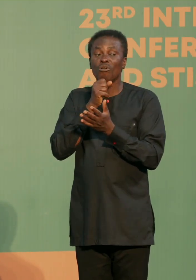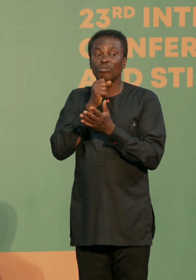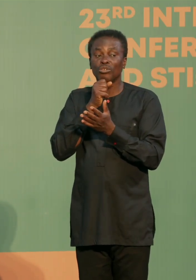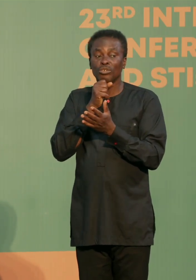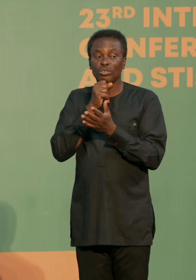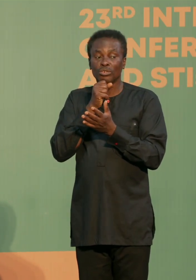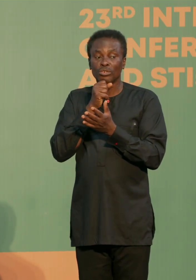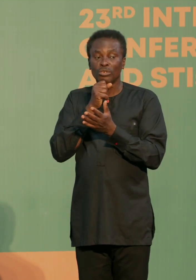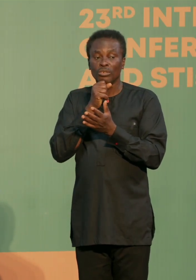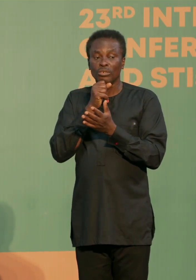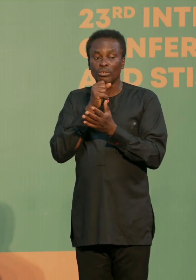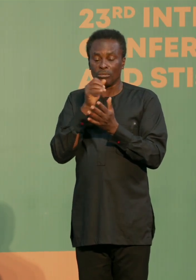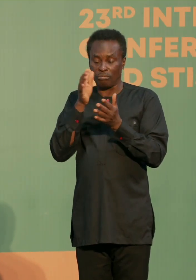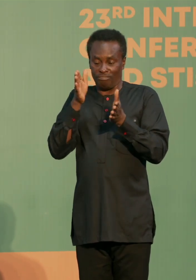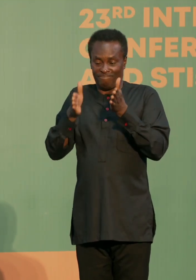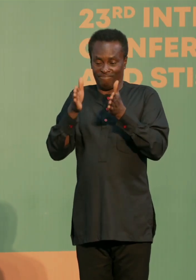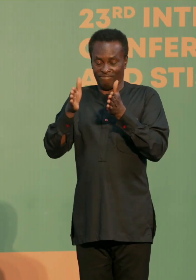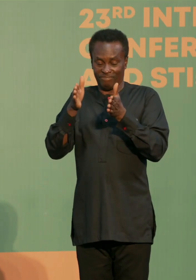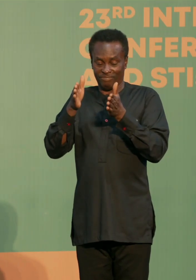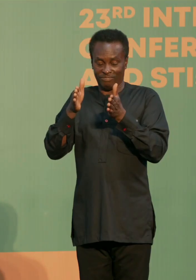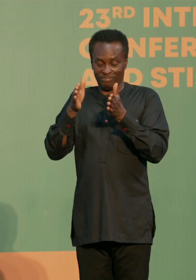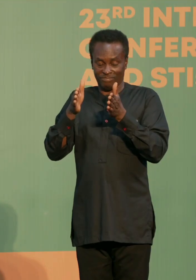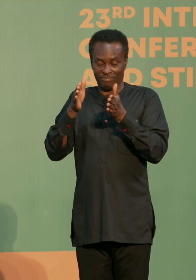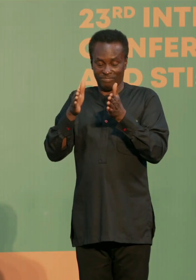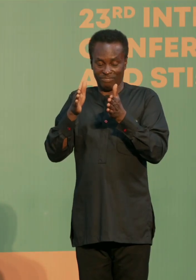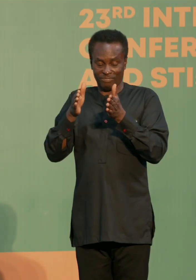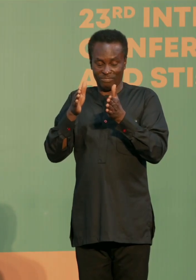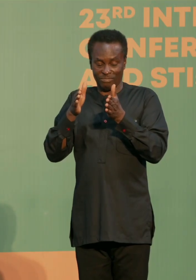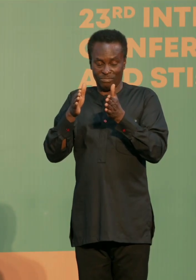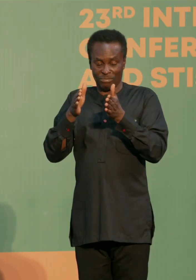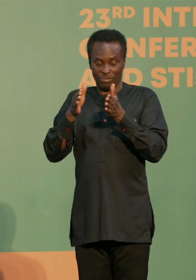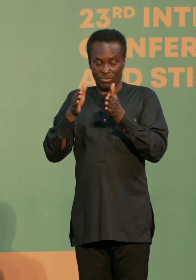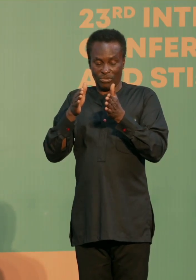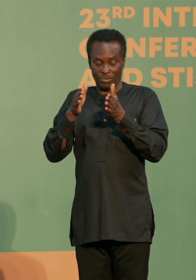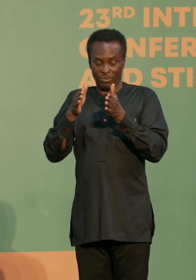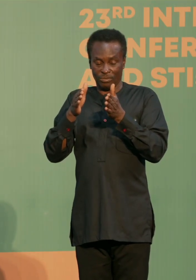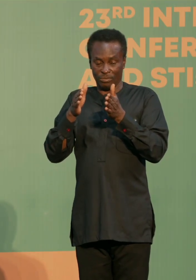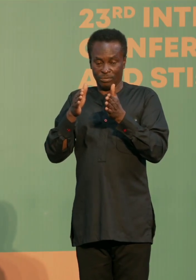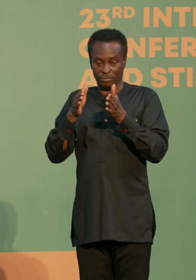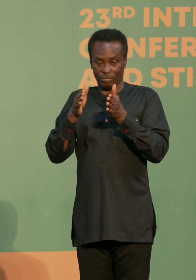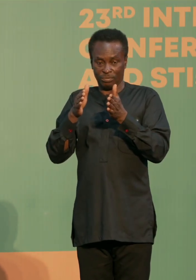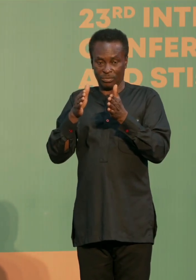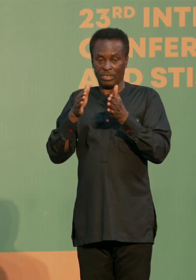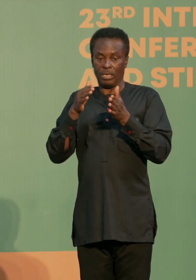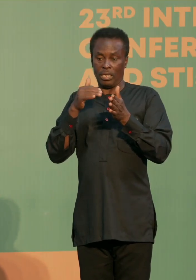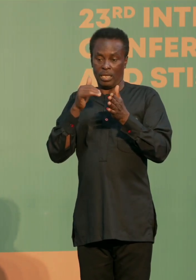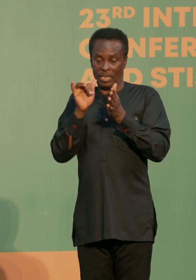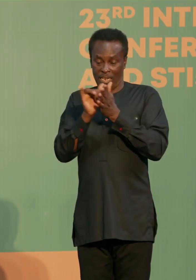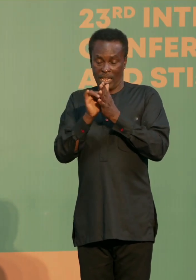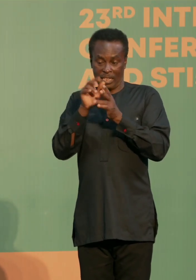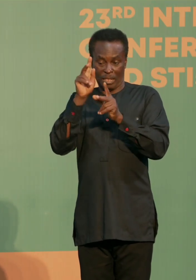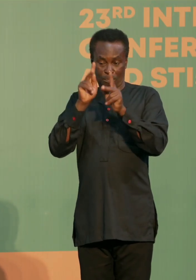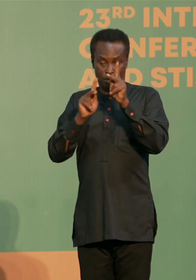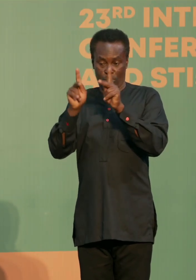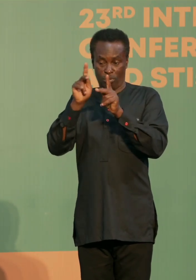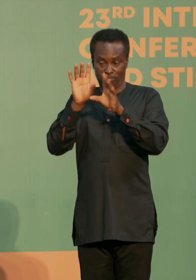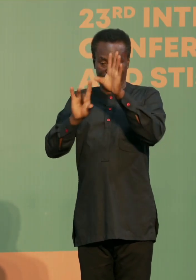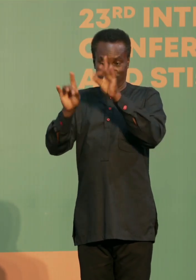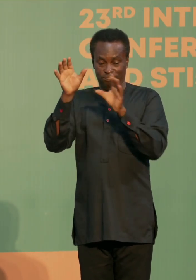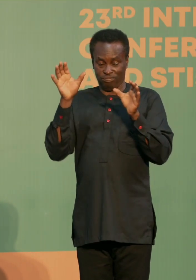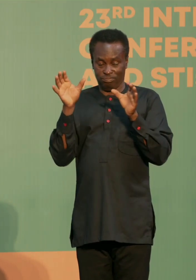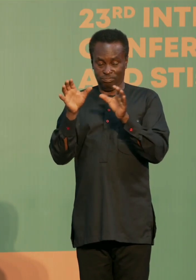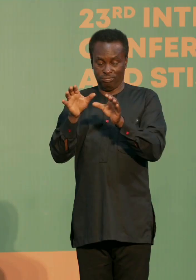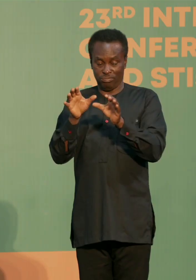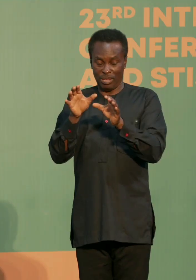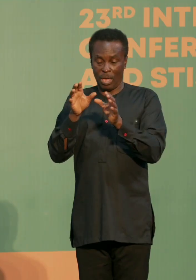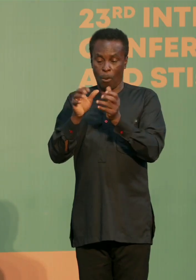ans. Nous avons réalisé cette étude chez une population instruite. Nous voyons que la